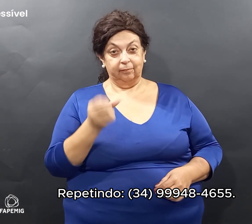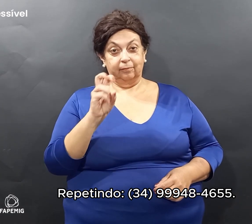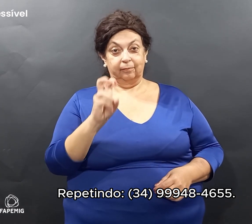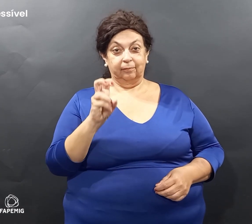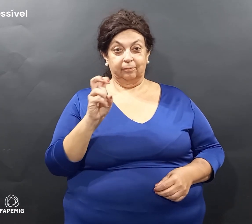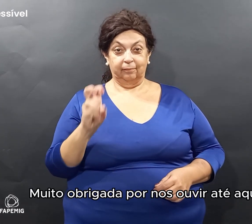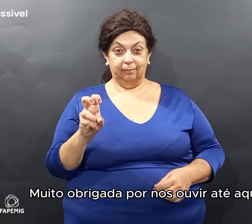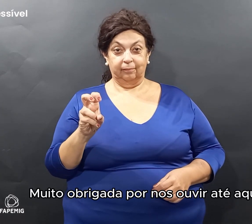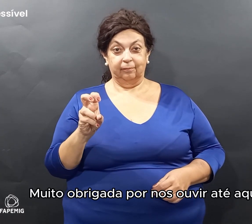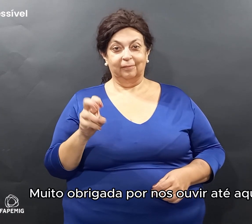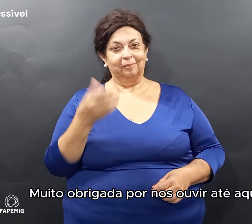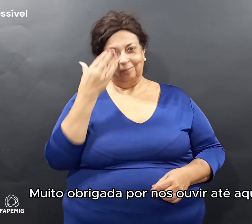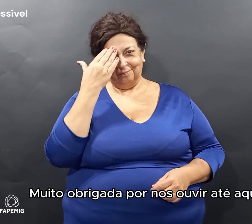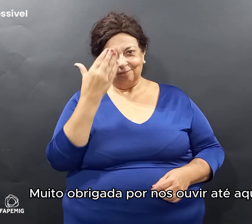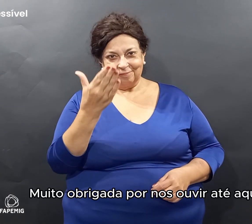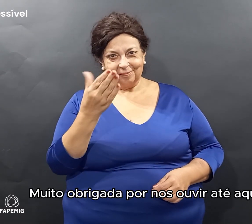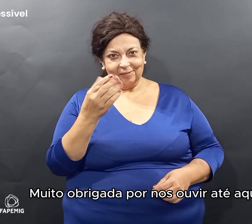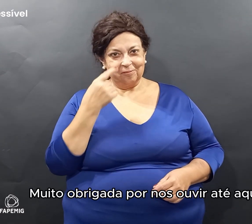34999484655. Muito obrigada por nos ouvir até aqui.